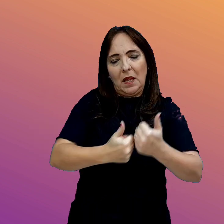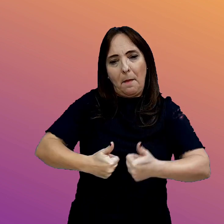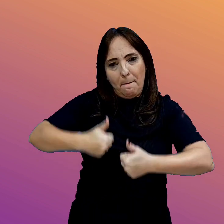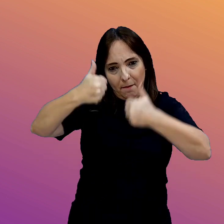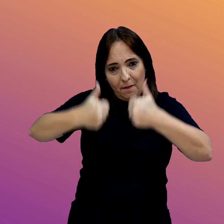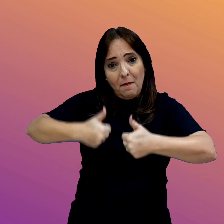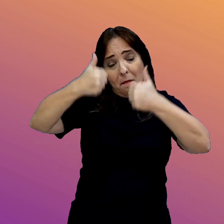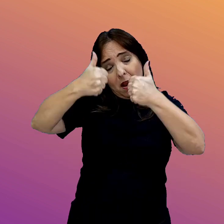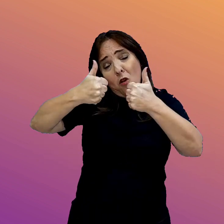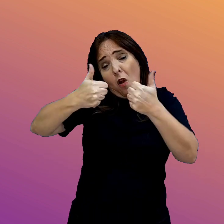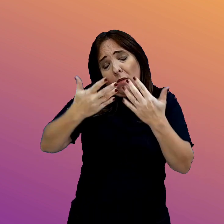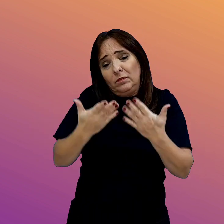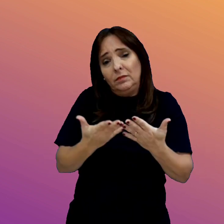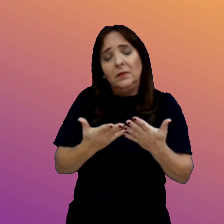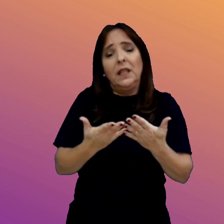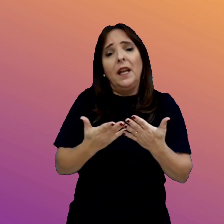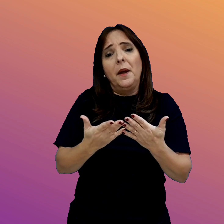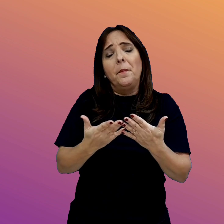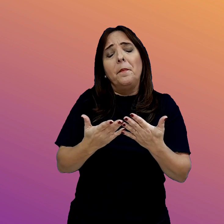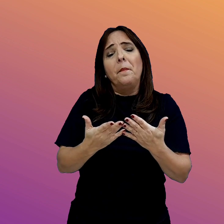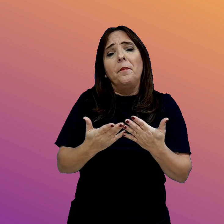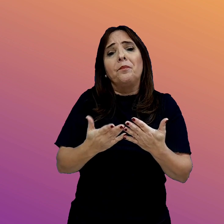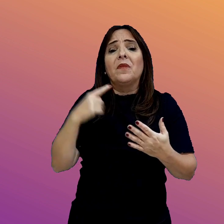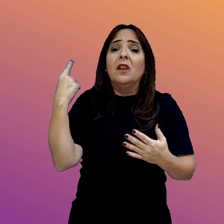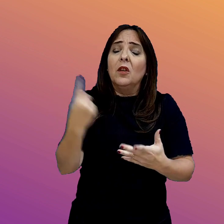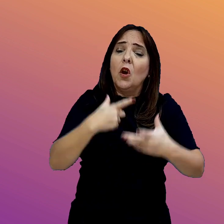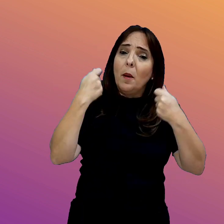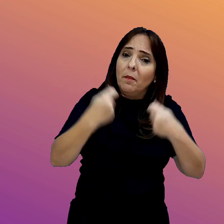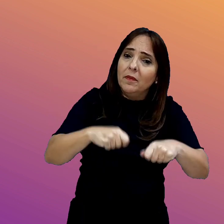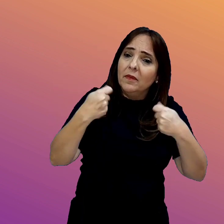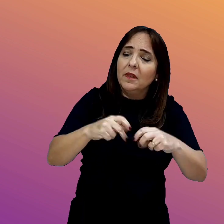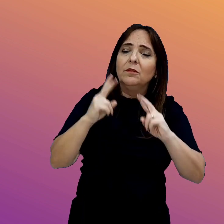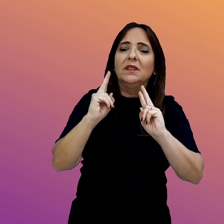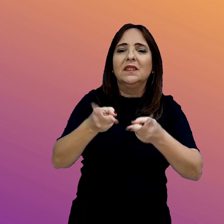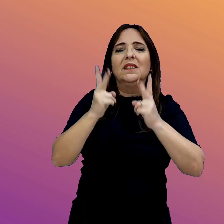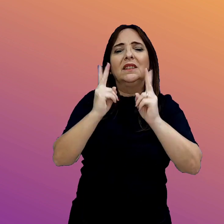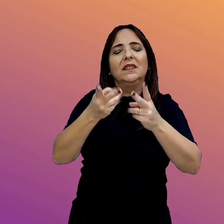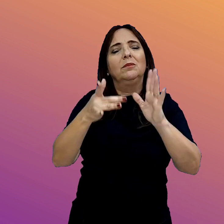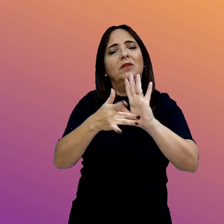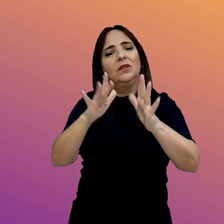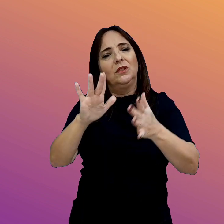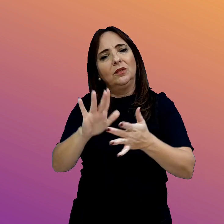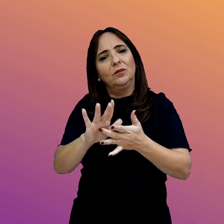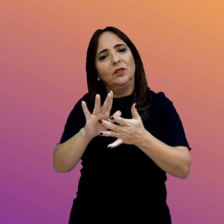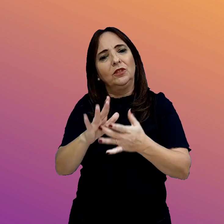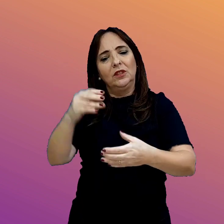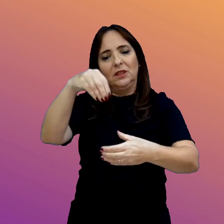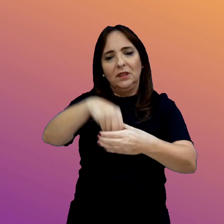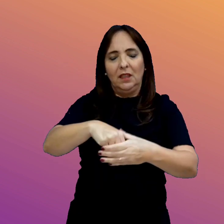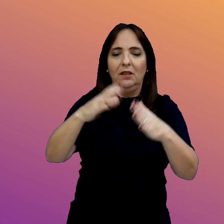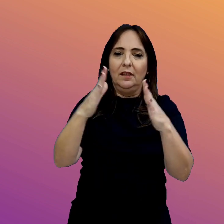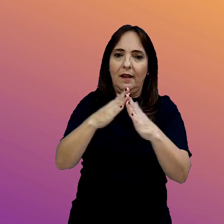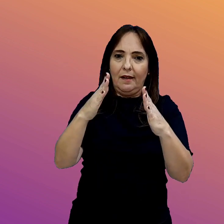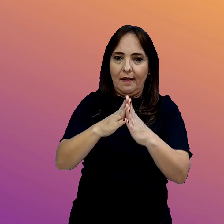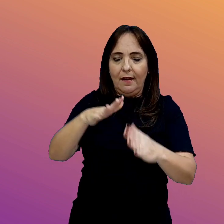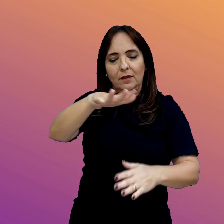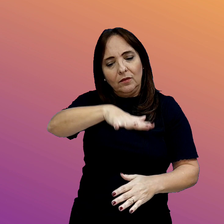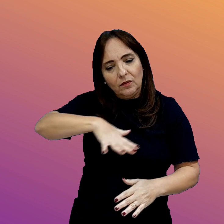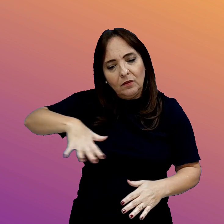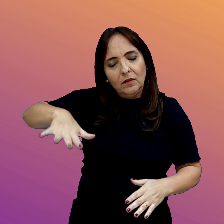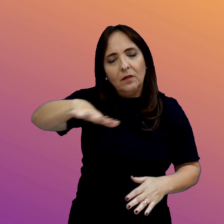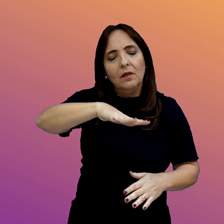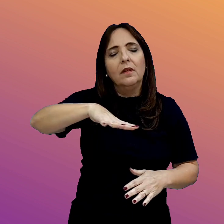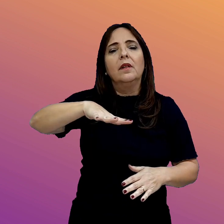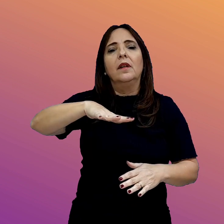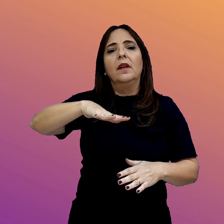Mas a gente tem que ter Jesus sempre no centro da nossa casa, fazer da nossa casa, como eu disse, o principal ambiente de fé, de adoração, e proteger os